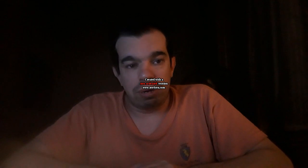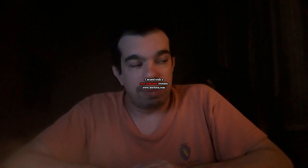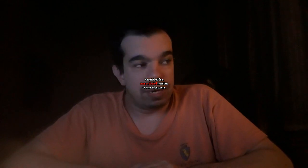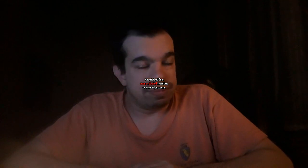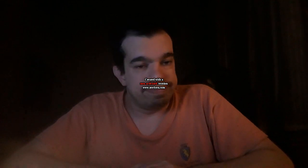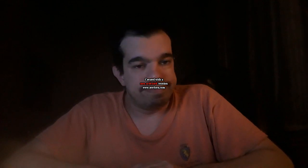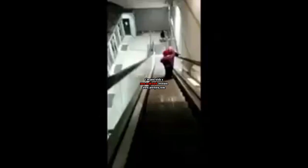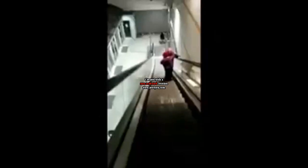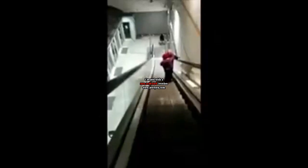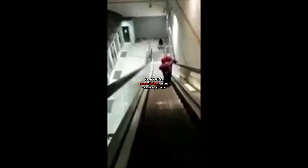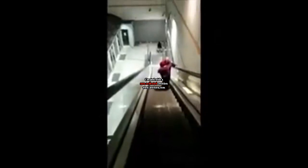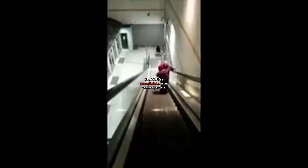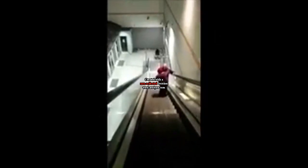roba.